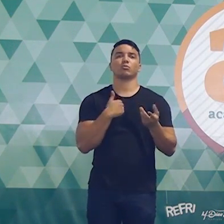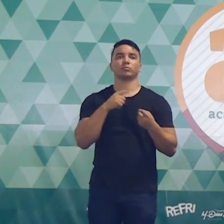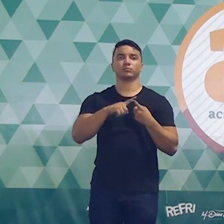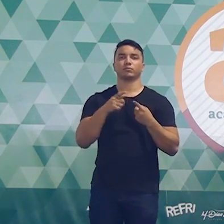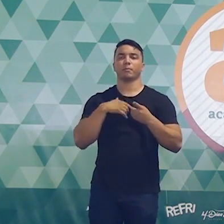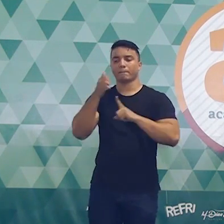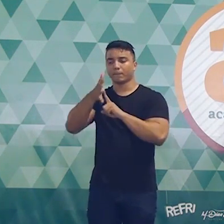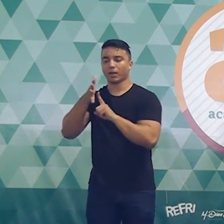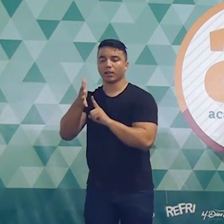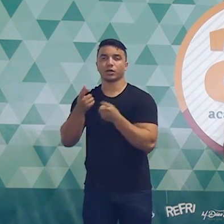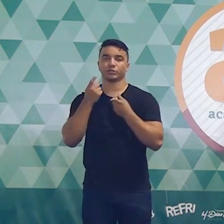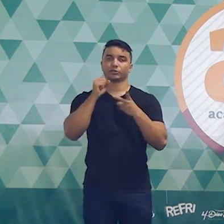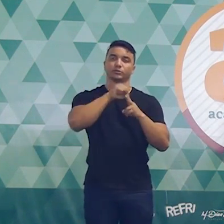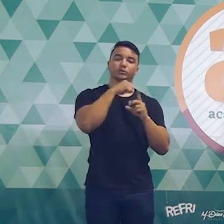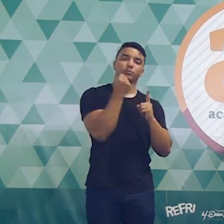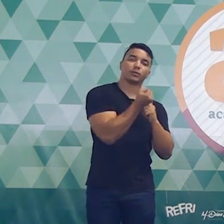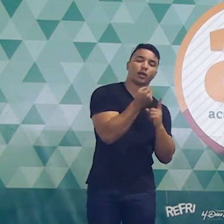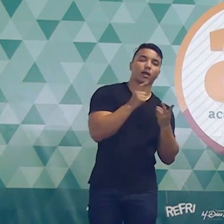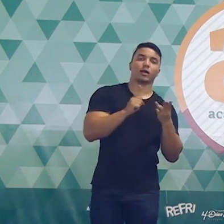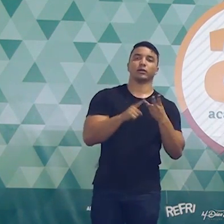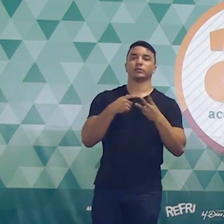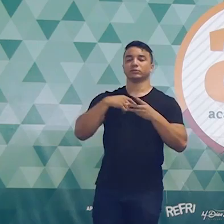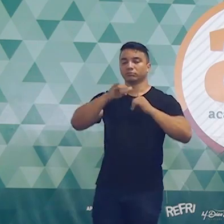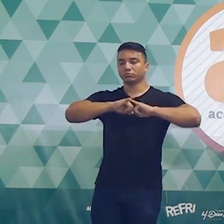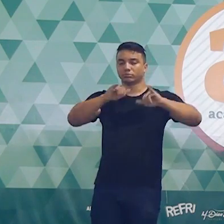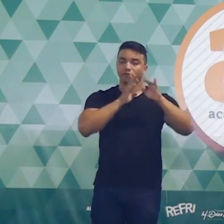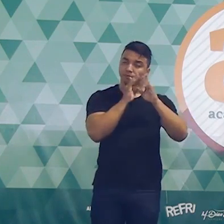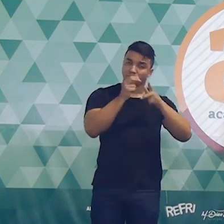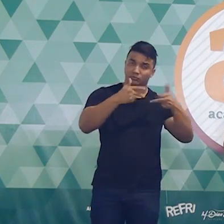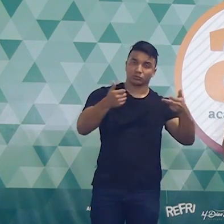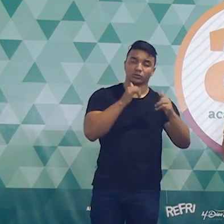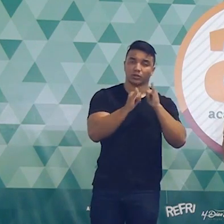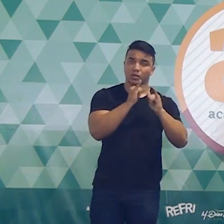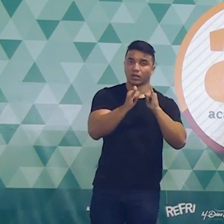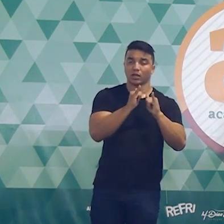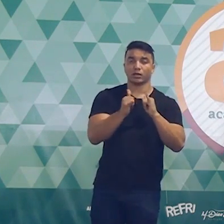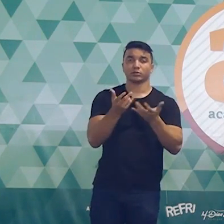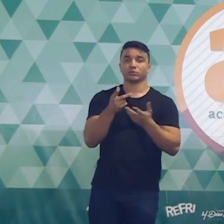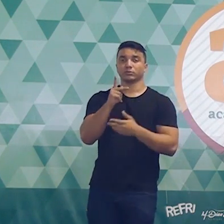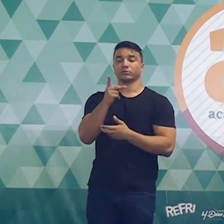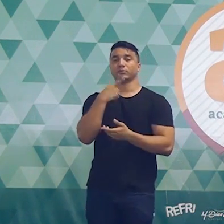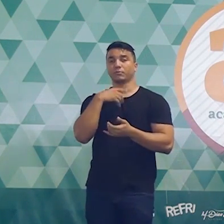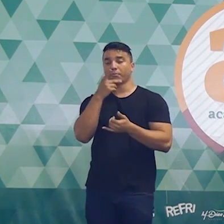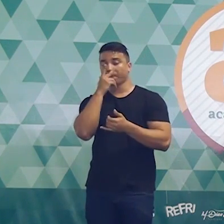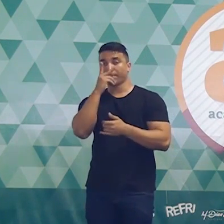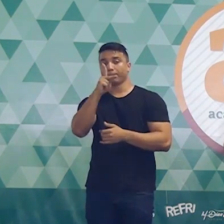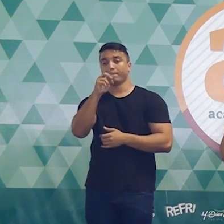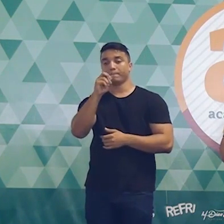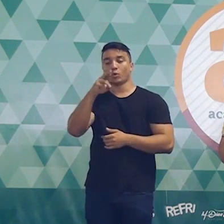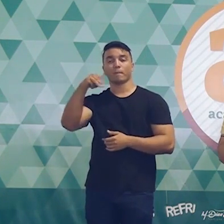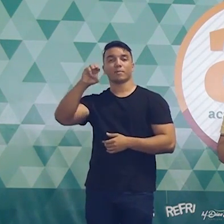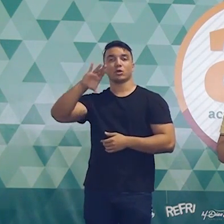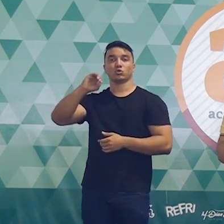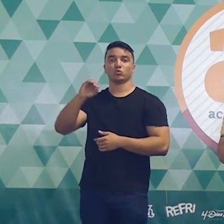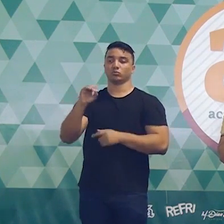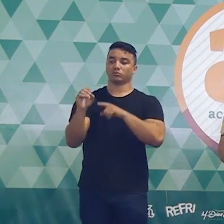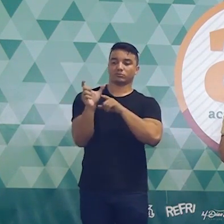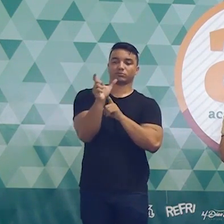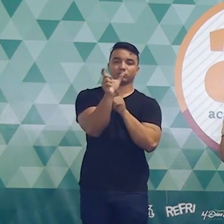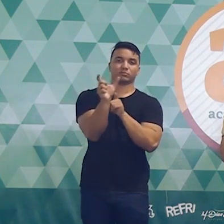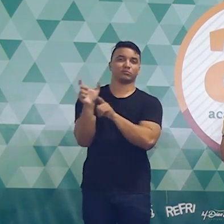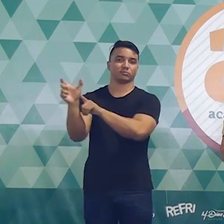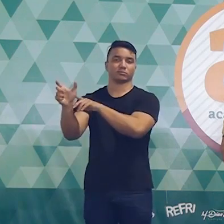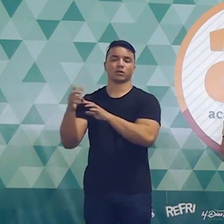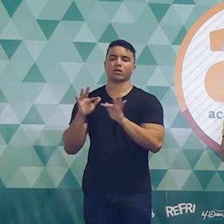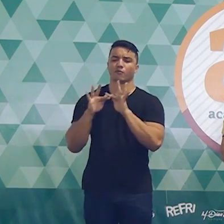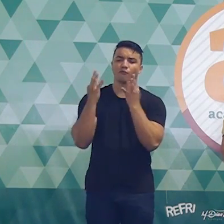são palestras, são seminários, são postagens em redes sociais, por meio disso, por intermédio daquilo. Como é que